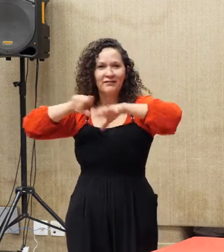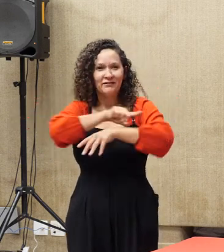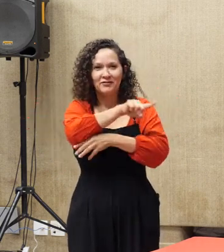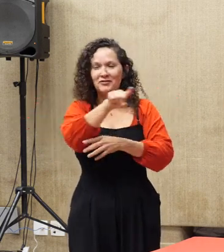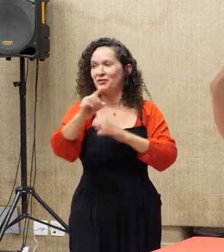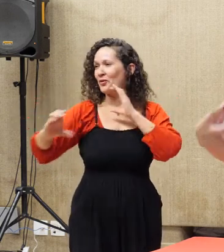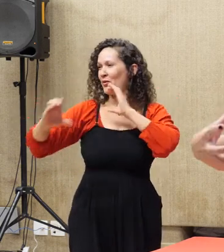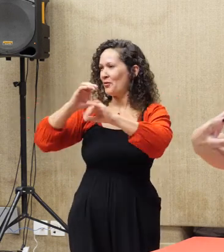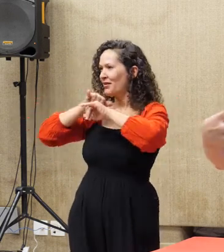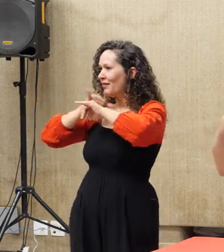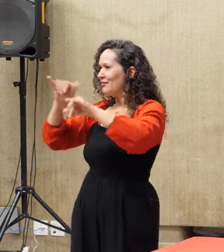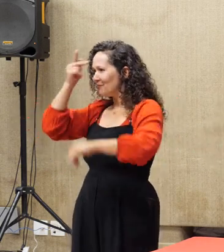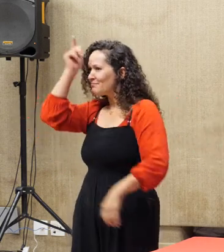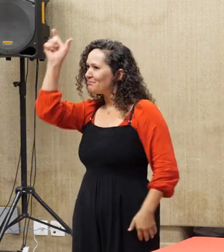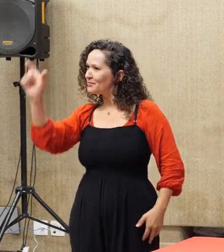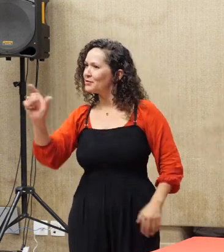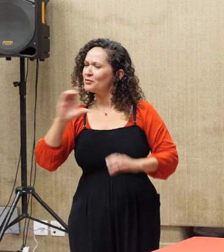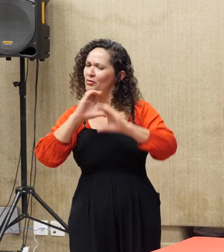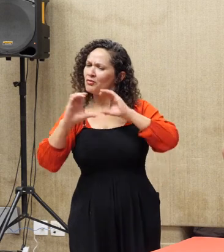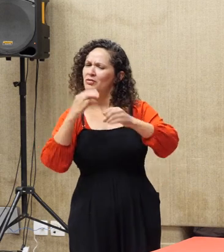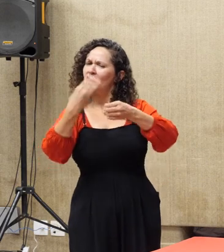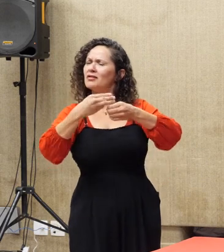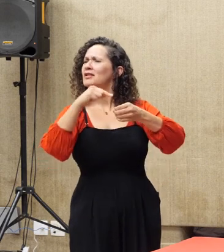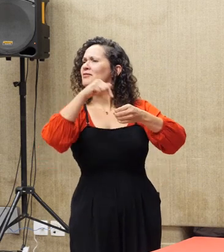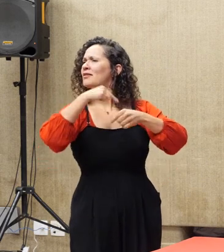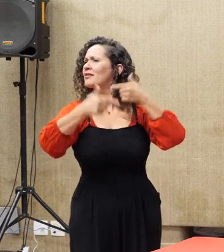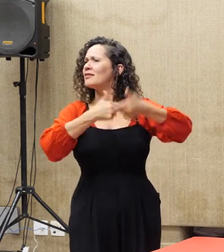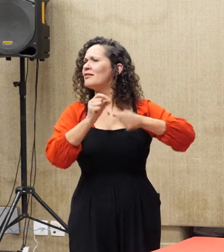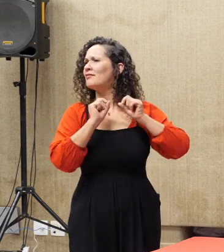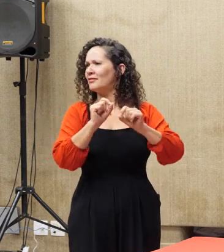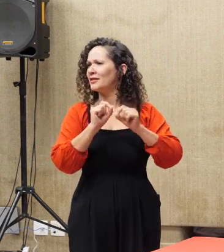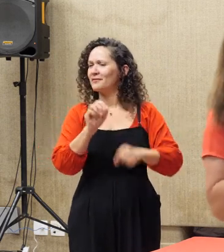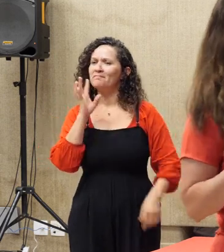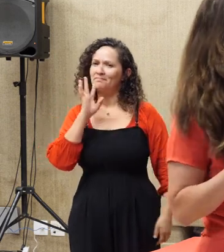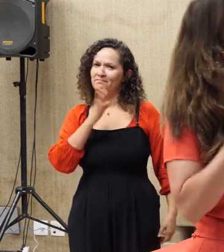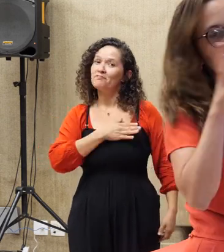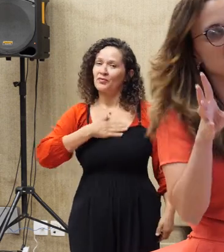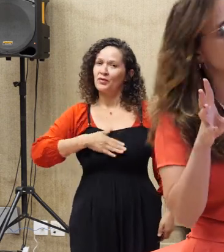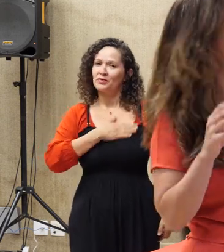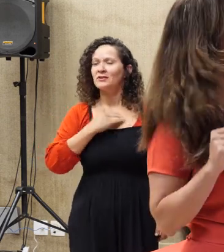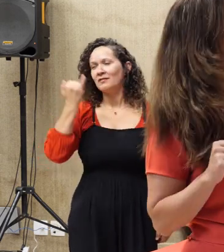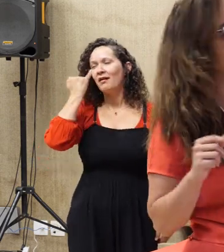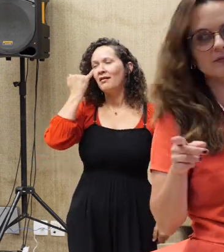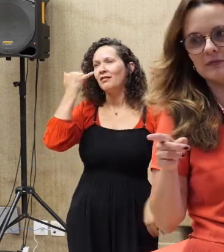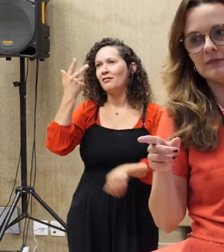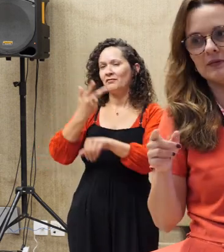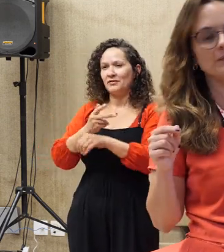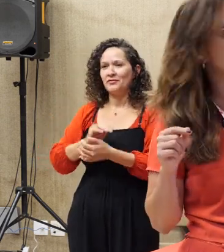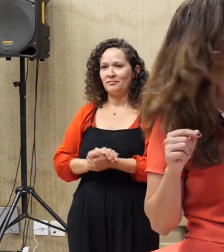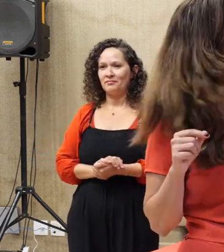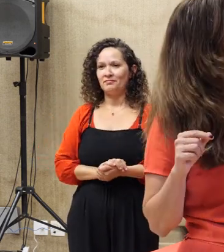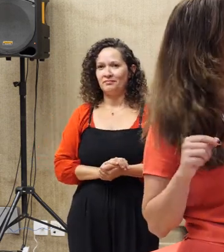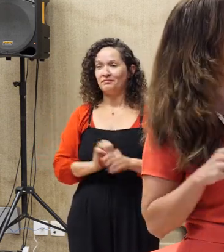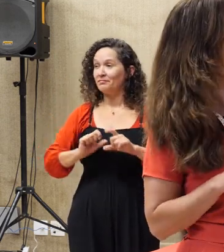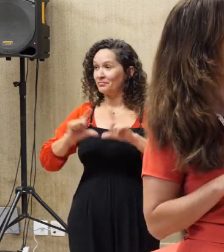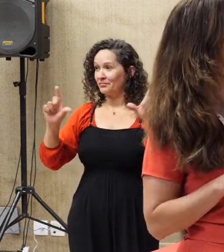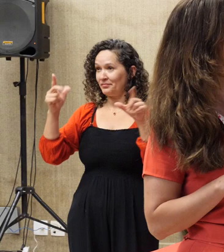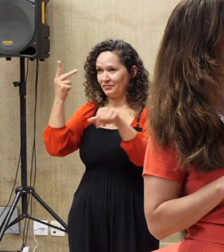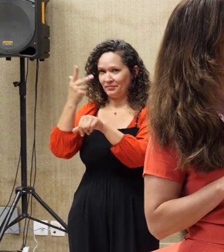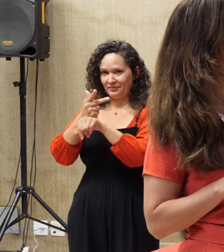você comunicar para as pessoas o que, que o município está fazendo. Então, assim, eu achei legal a ideia, né?